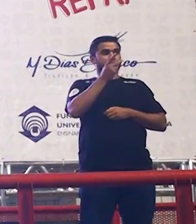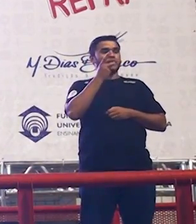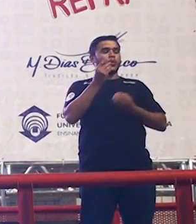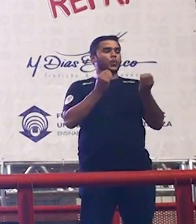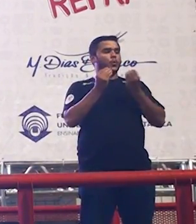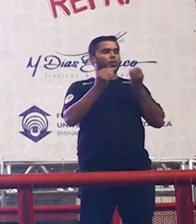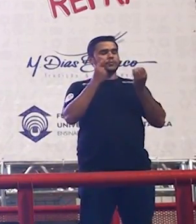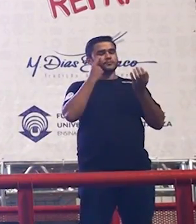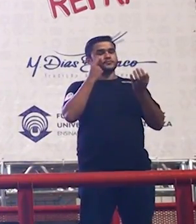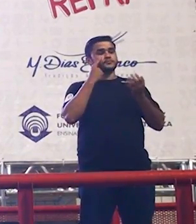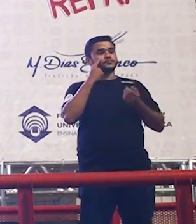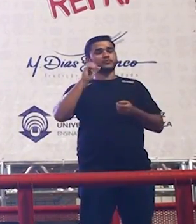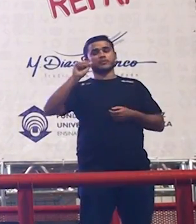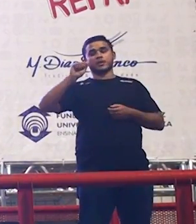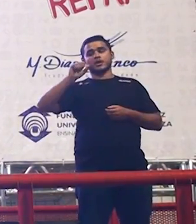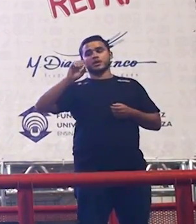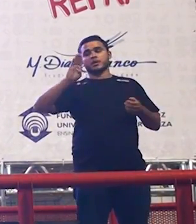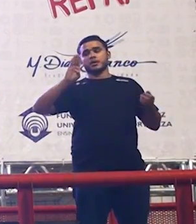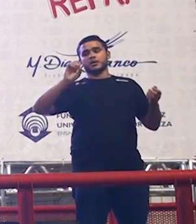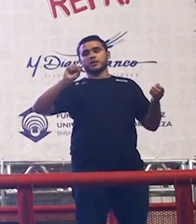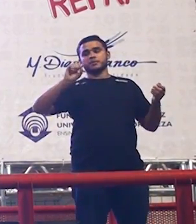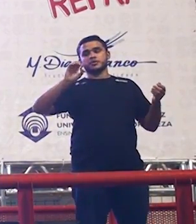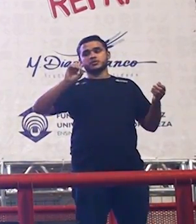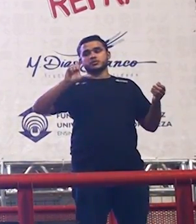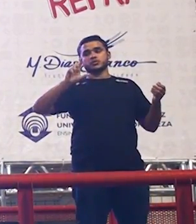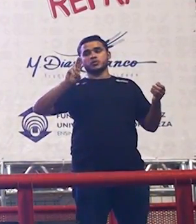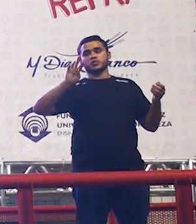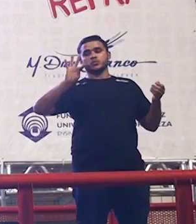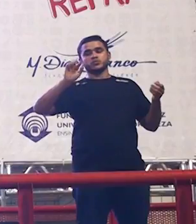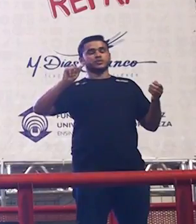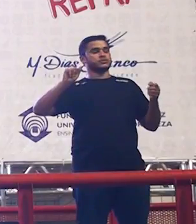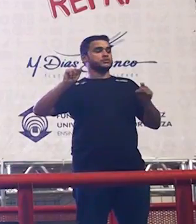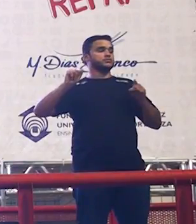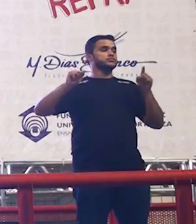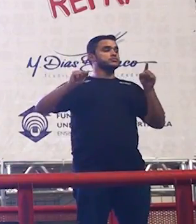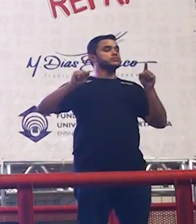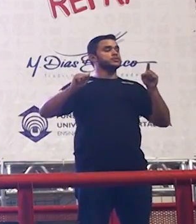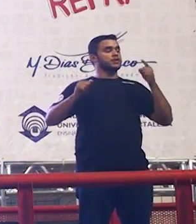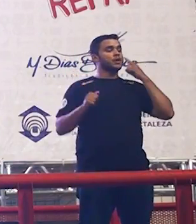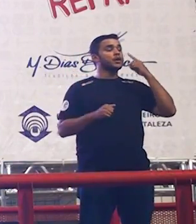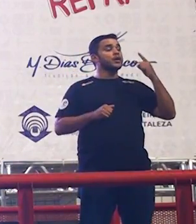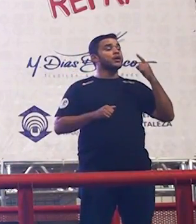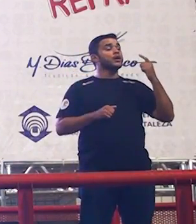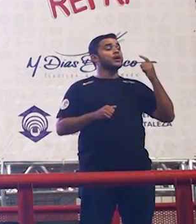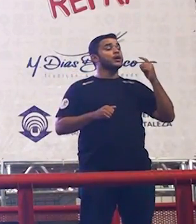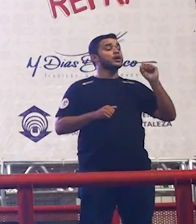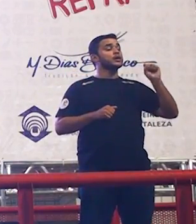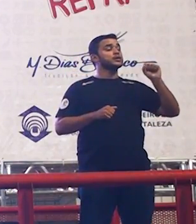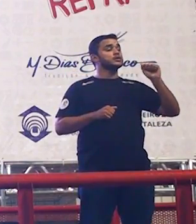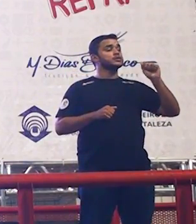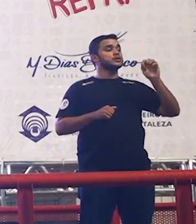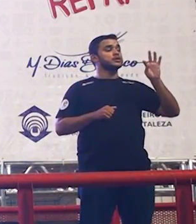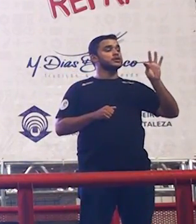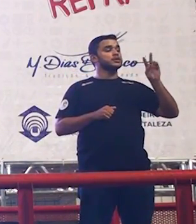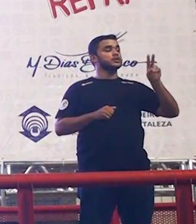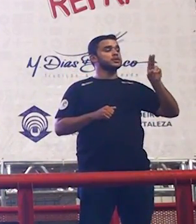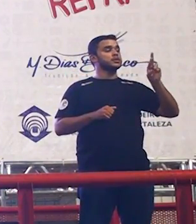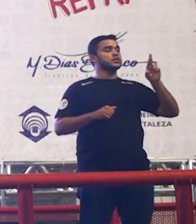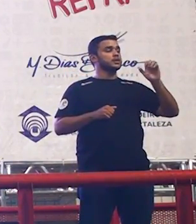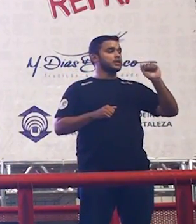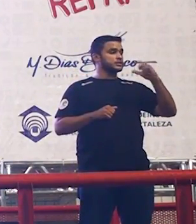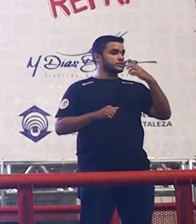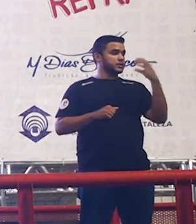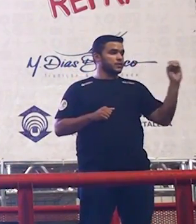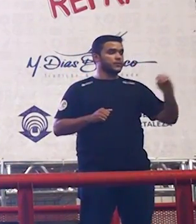absoluta e o ponto de saturação. É a relação. Umidade absoluta sobre o ponto de